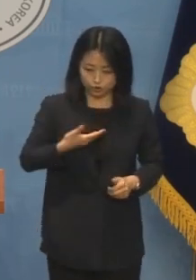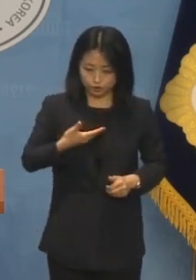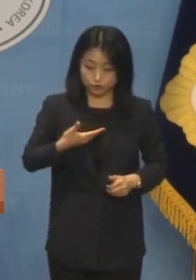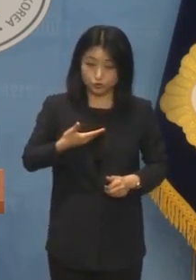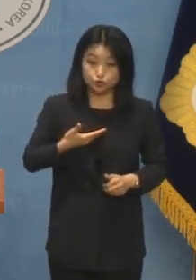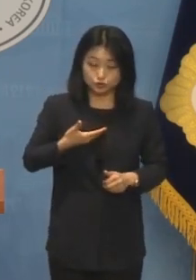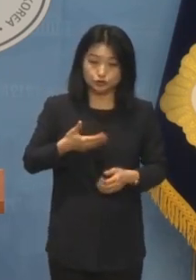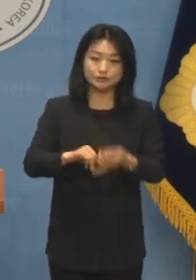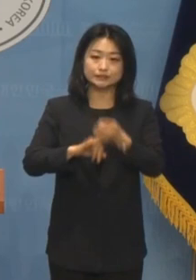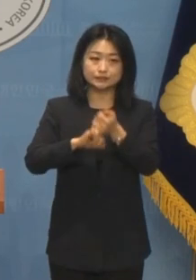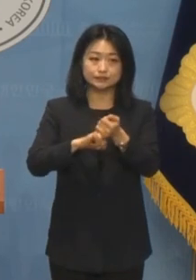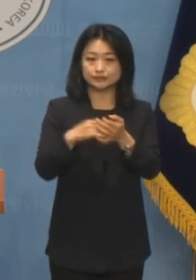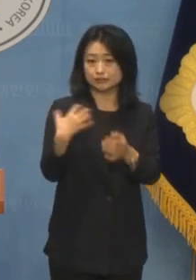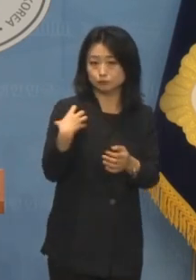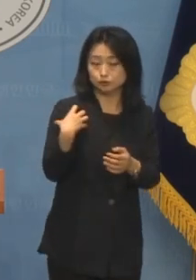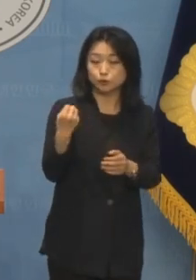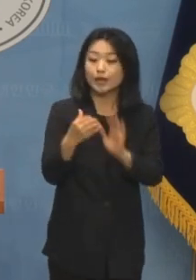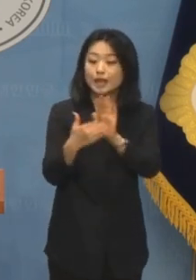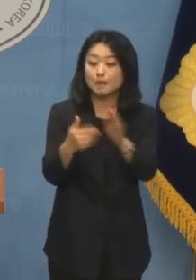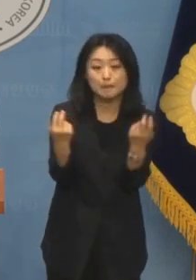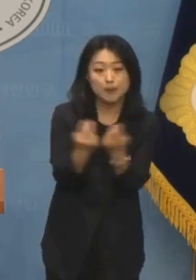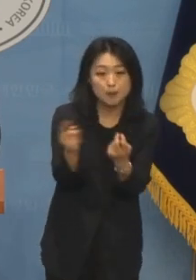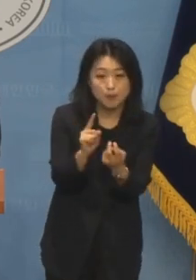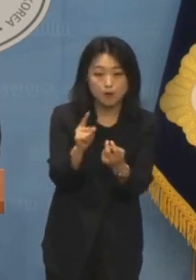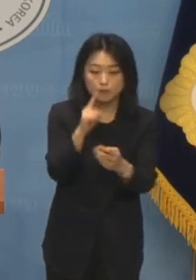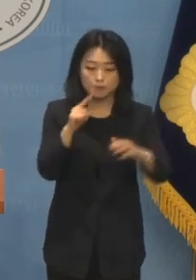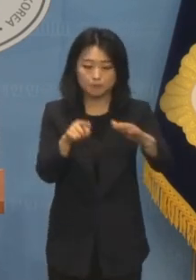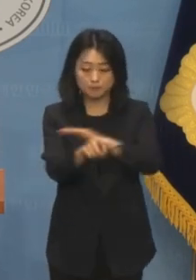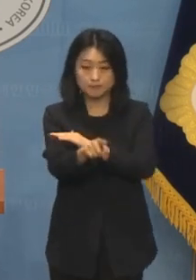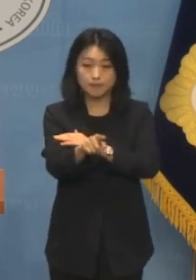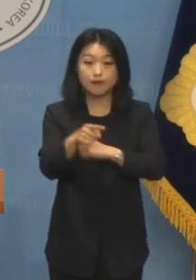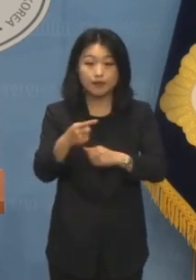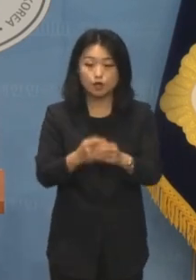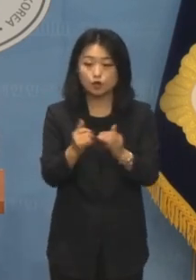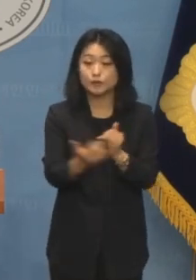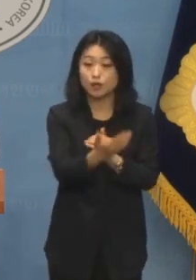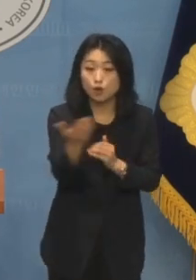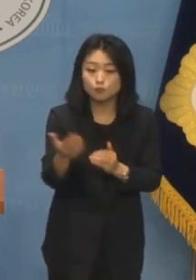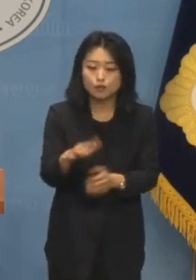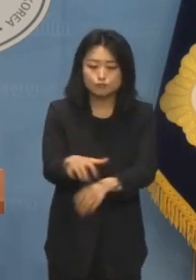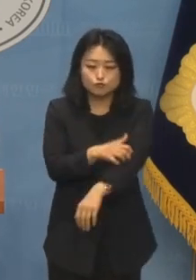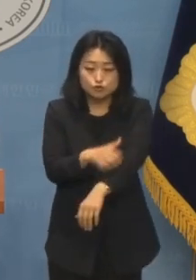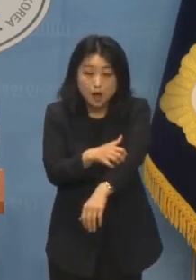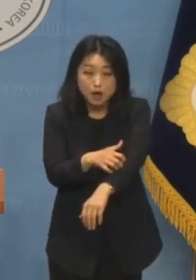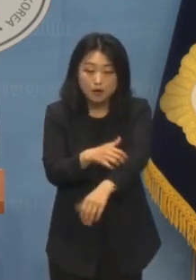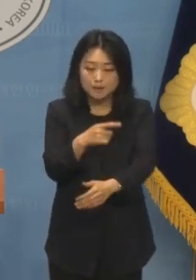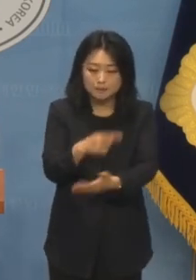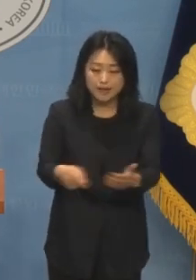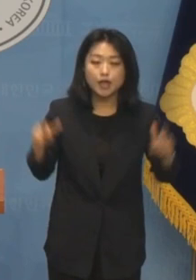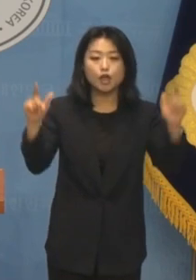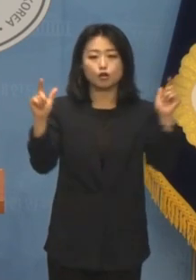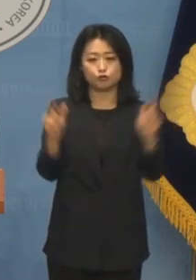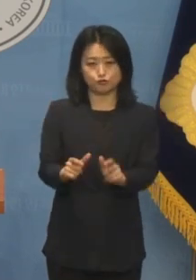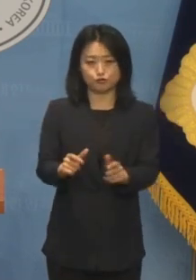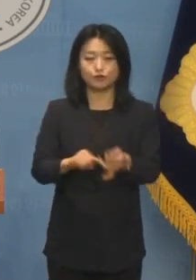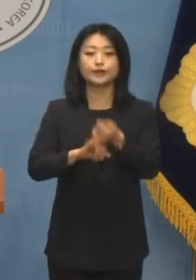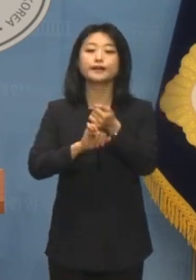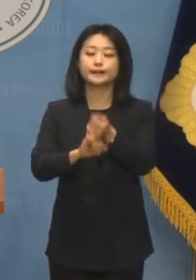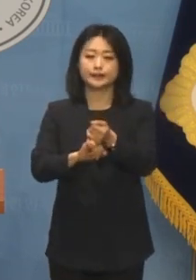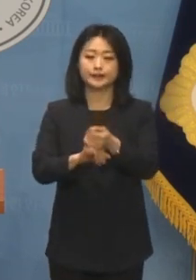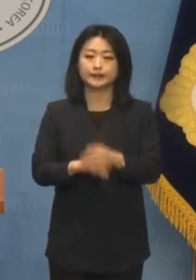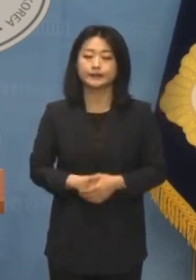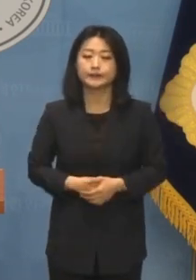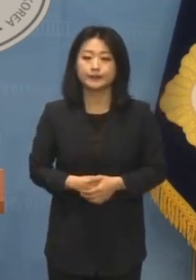했습니다. 예방대책과 함께 신속한 대응을 함으로써 국민께서 받는 불편과 피해를 최소화하기